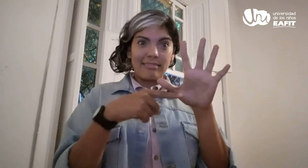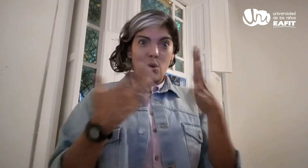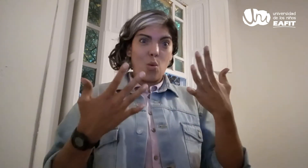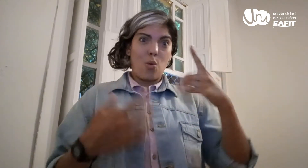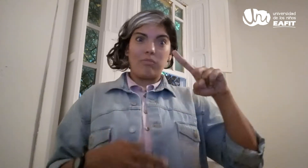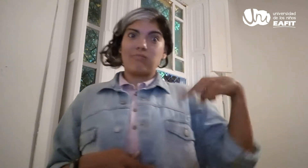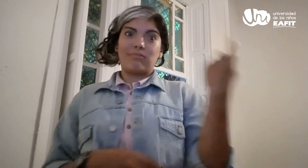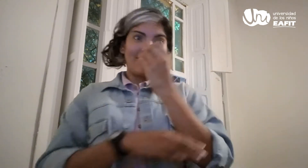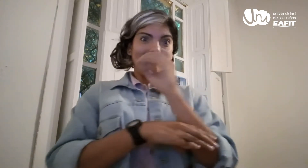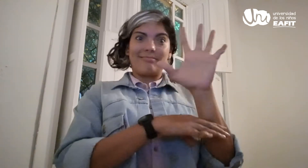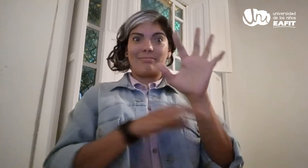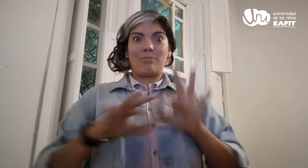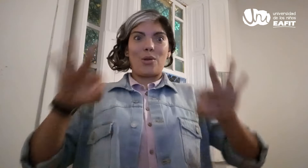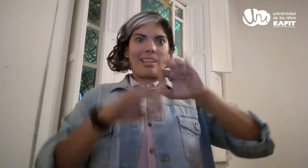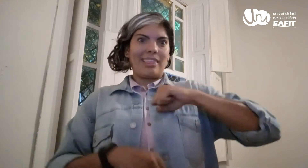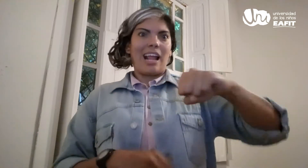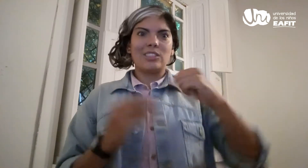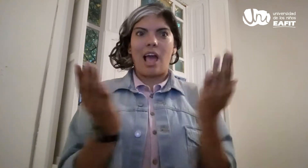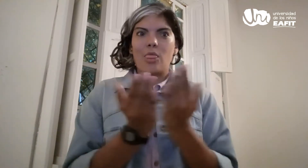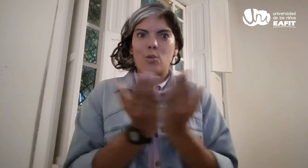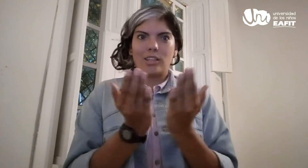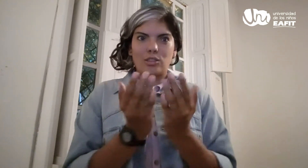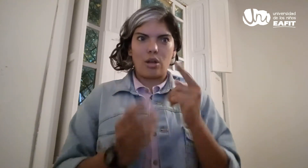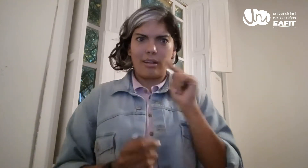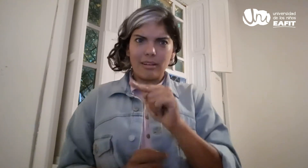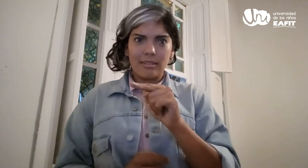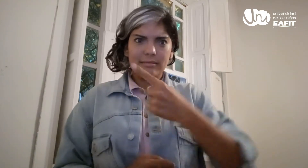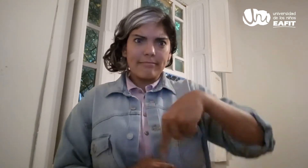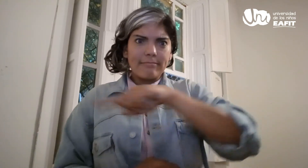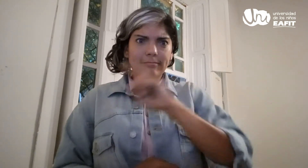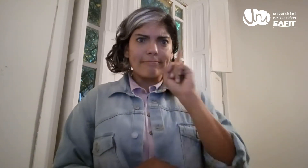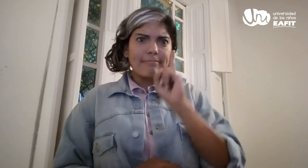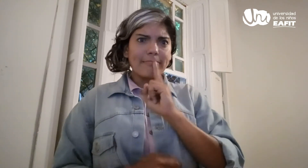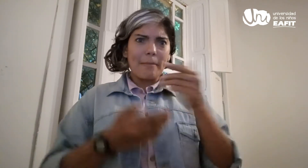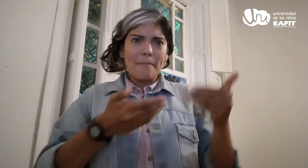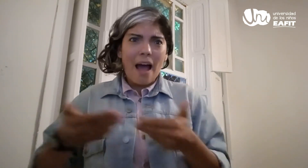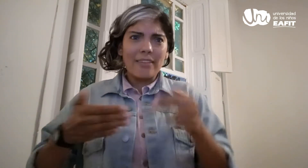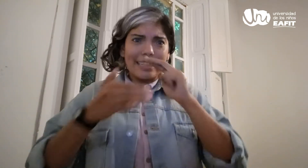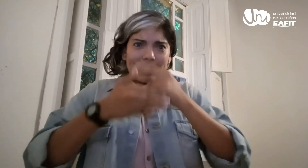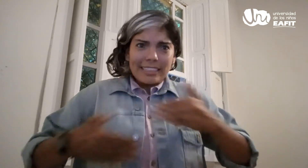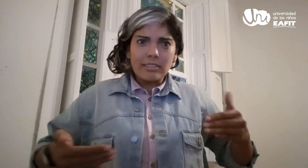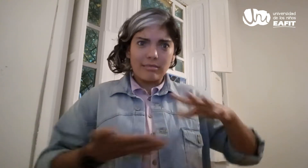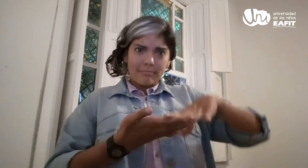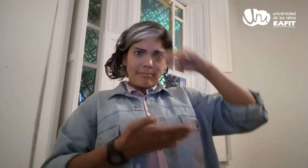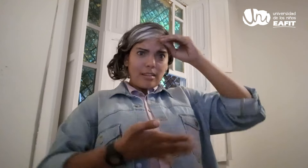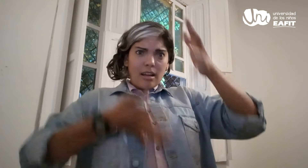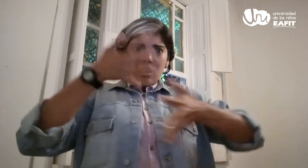primera instancia el derecho a la educación, como personas sordas no somos formadas en nuestra lengua nativa desde los primeros años de vida.